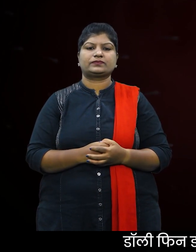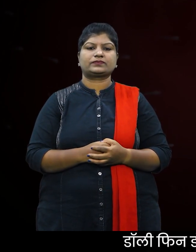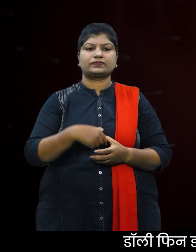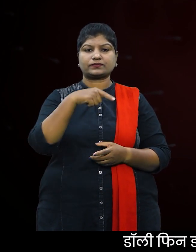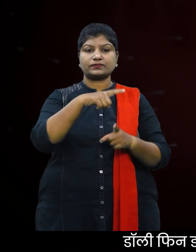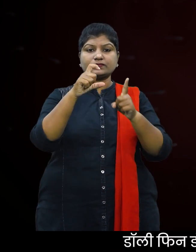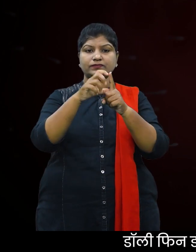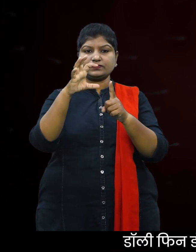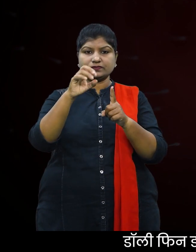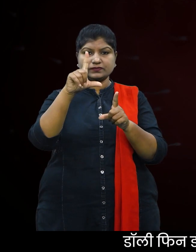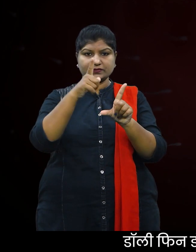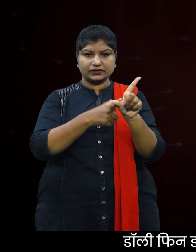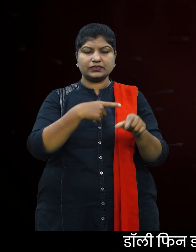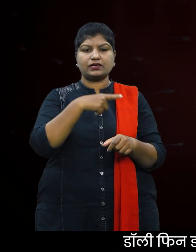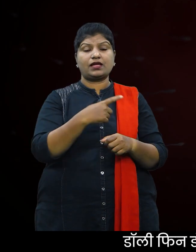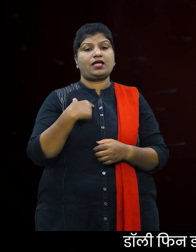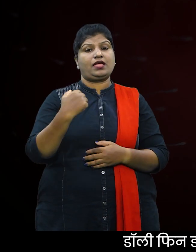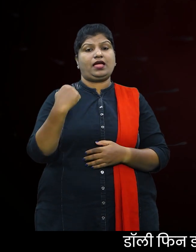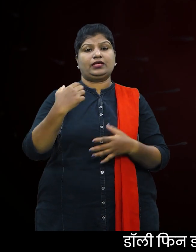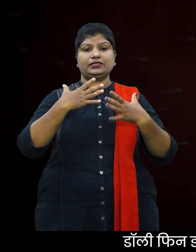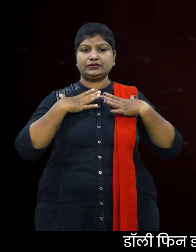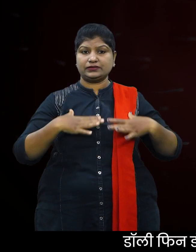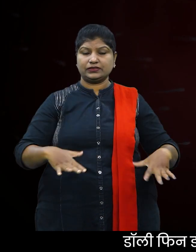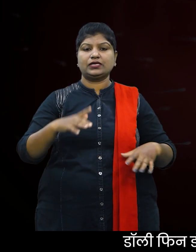डॉली फिन डोरसेट भेड़ की एक स्वस्थ क्लोन थी।